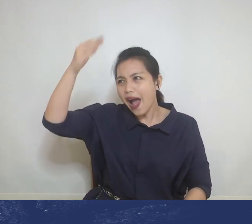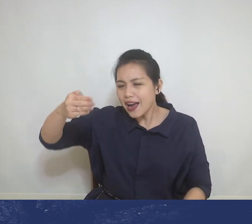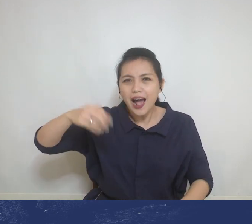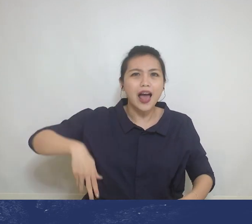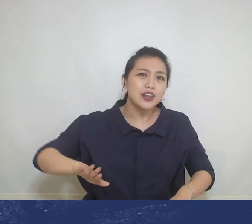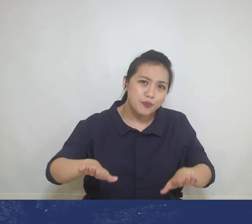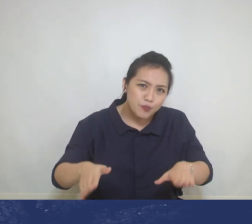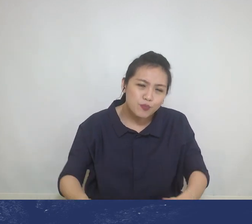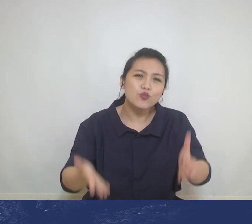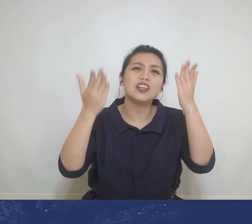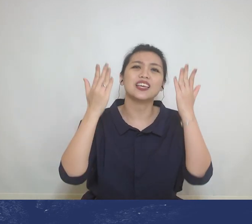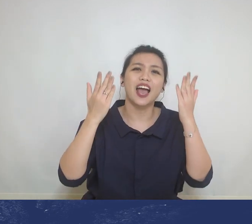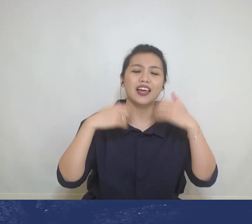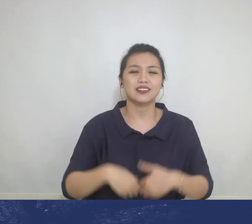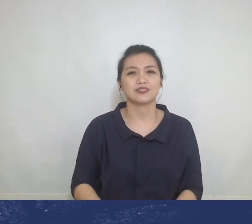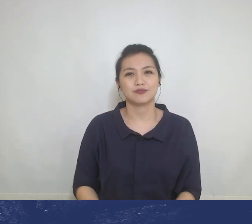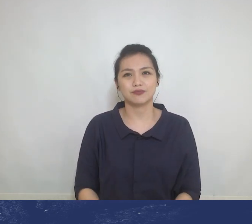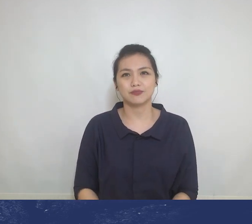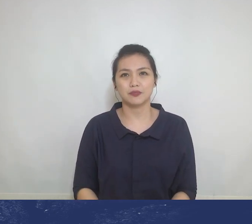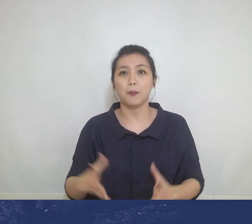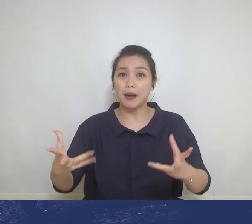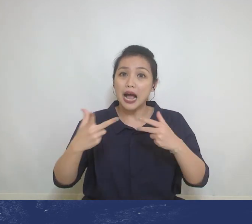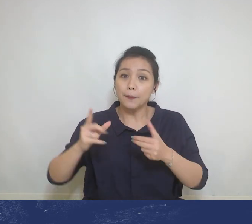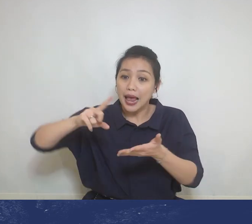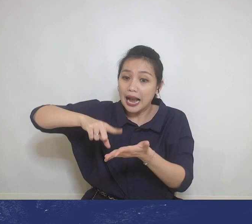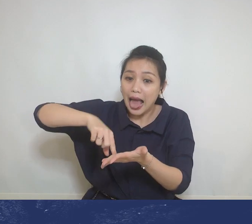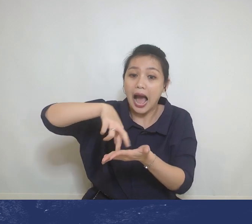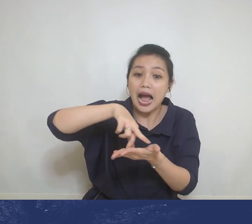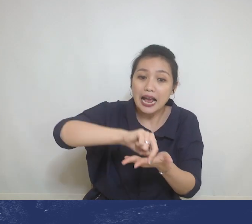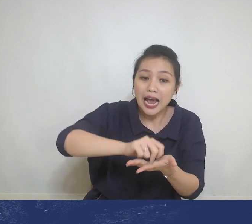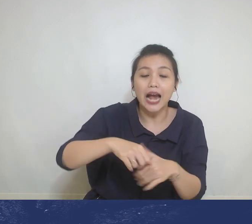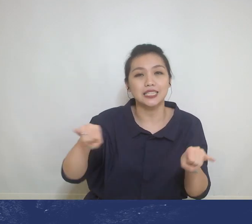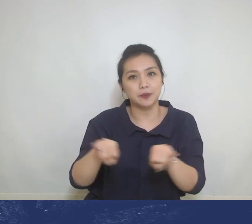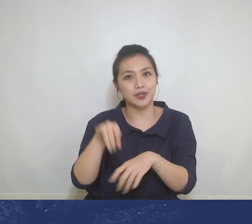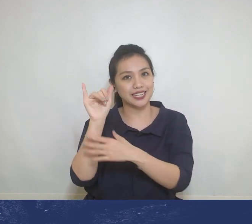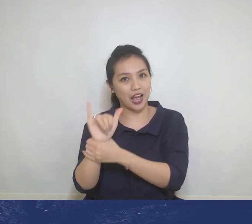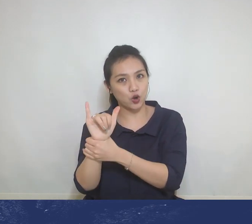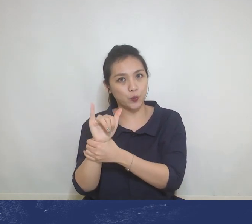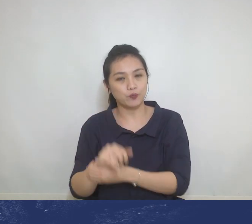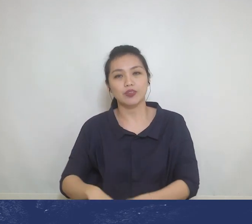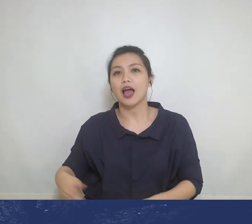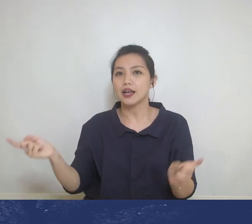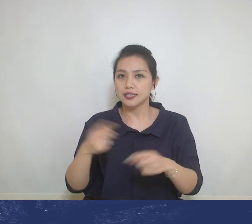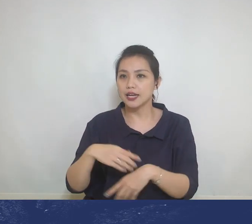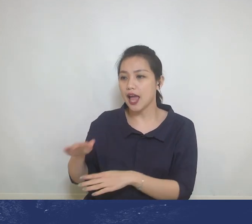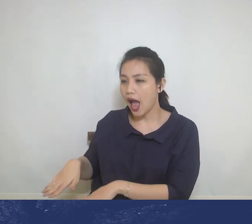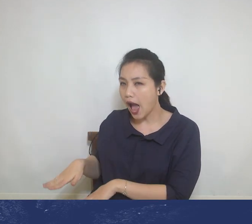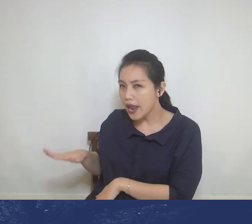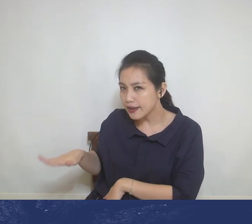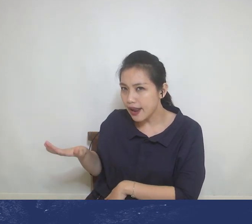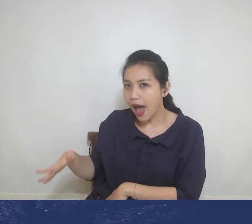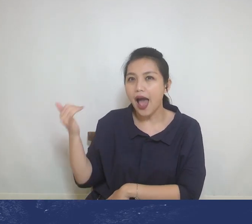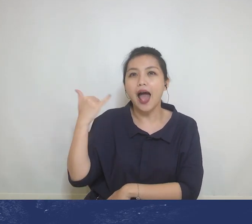Tuhan, kita harus mulai mengambil langkah seperti Yakub. Kita mulai benar-benar punya hati sebagai anak yang benar-benar pinginnya itu